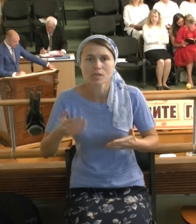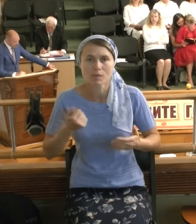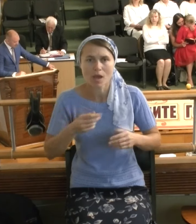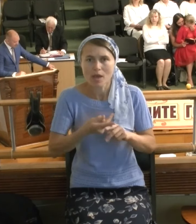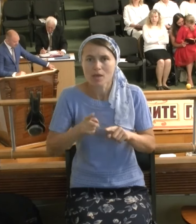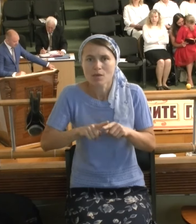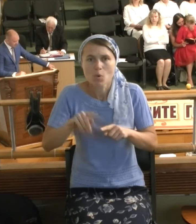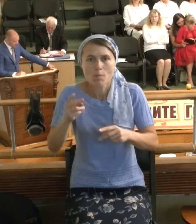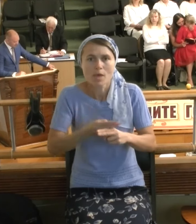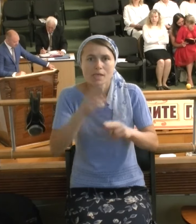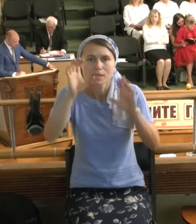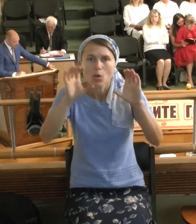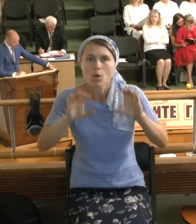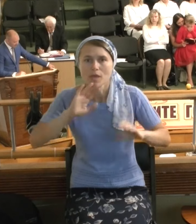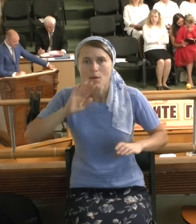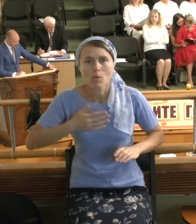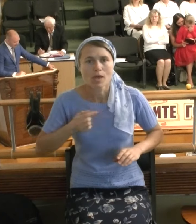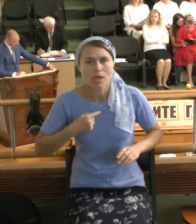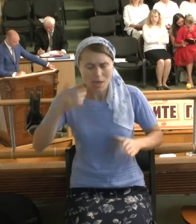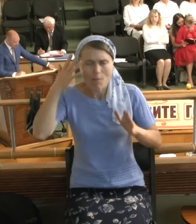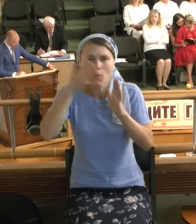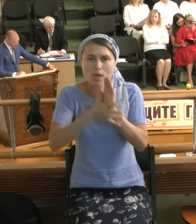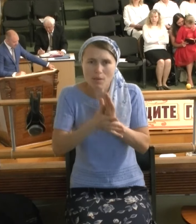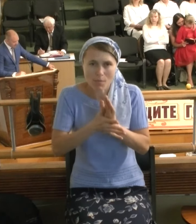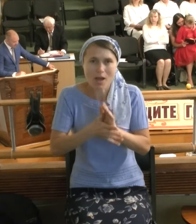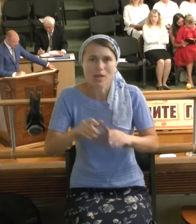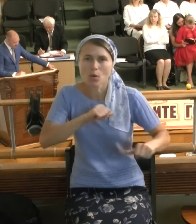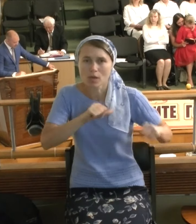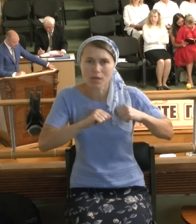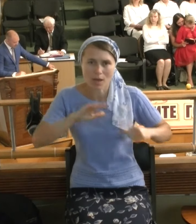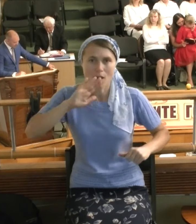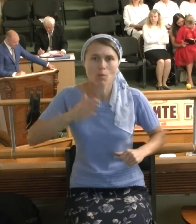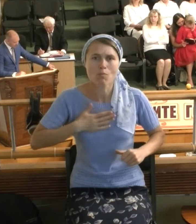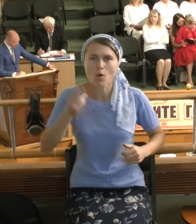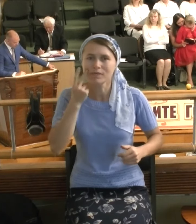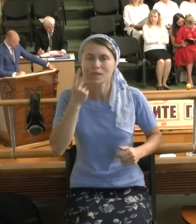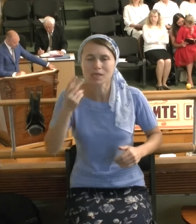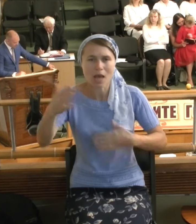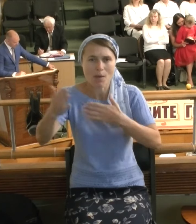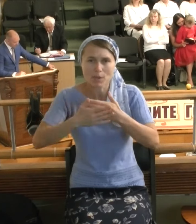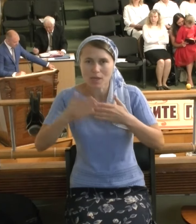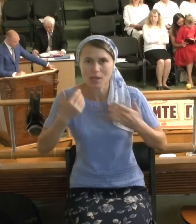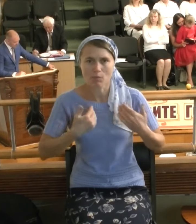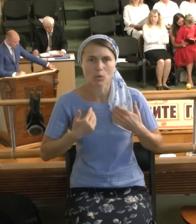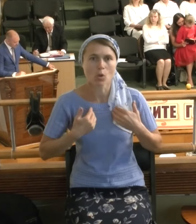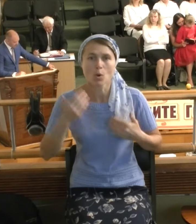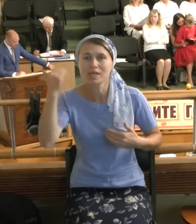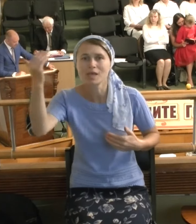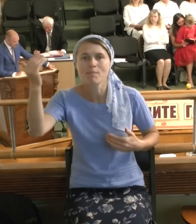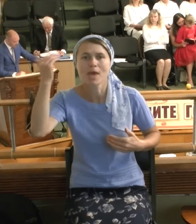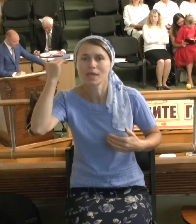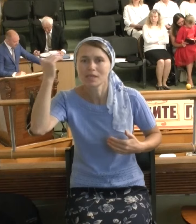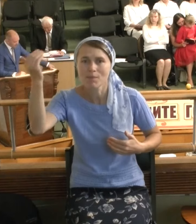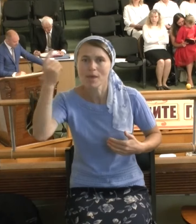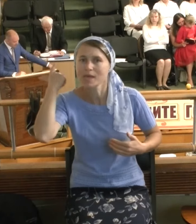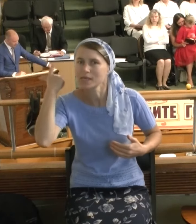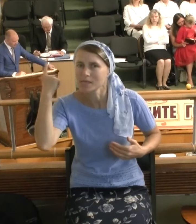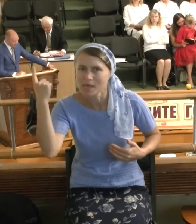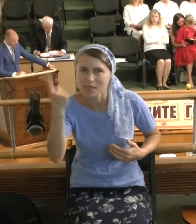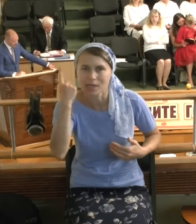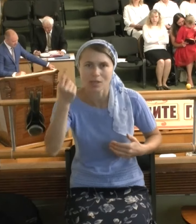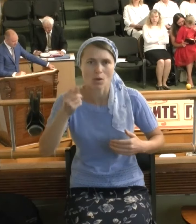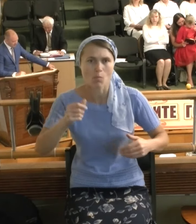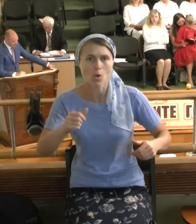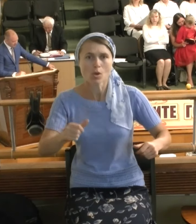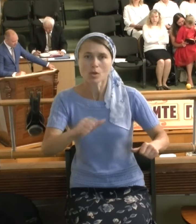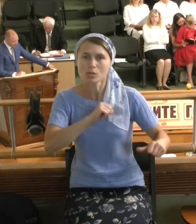мои я сознаю, и грех мой всегда предо мною. Тебе единому